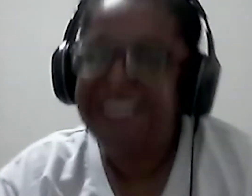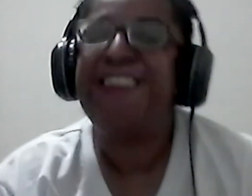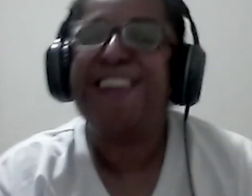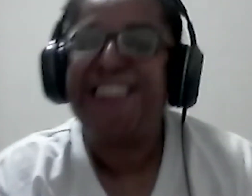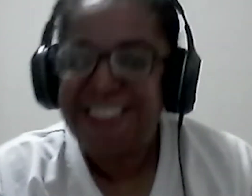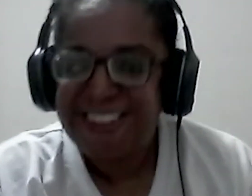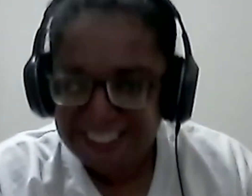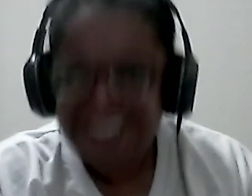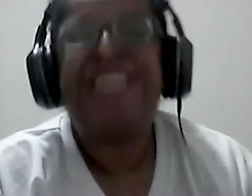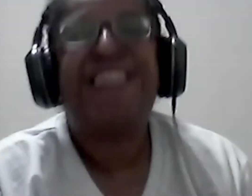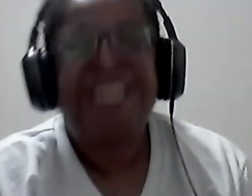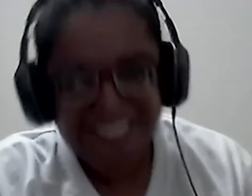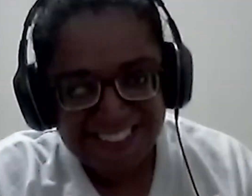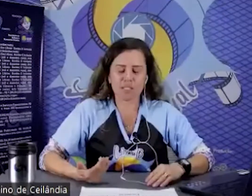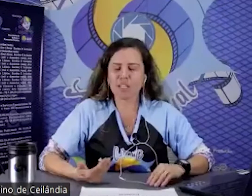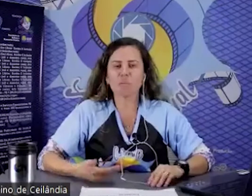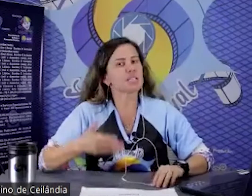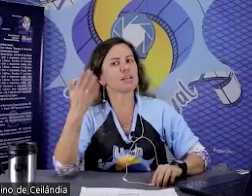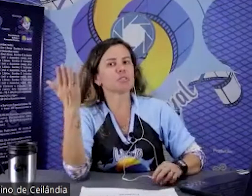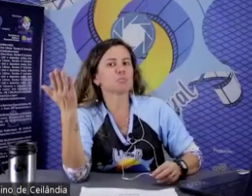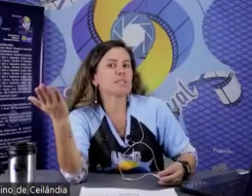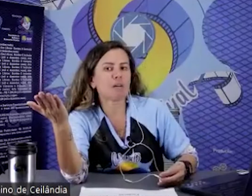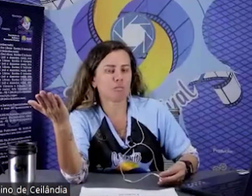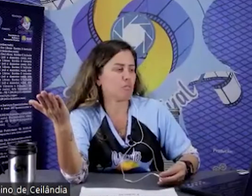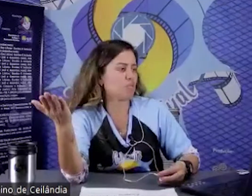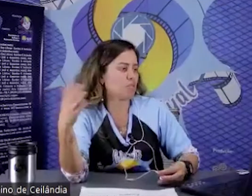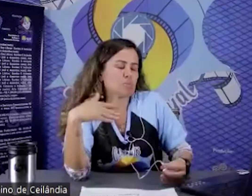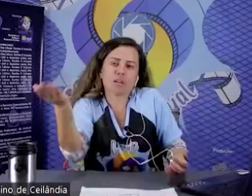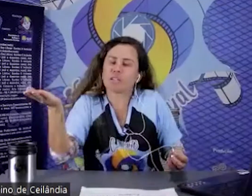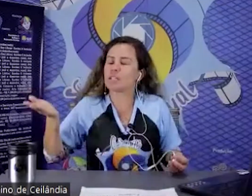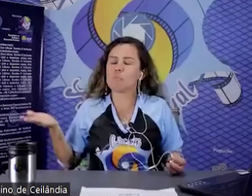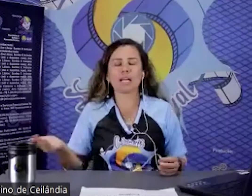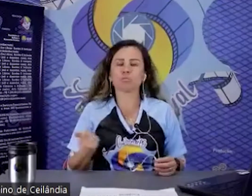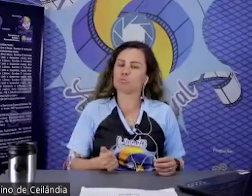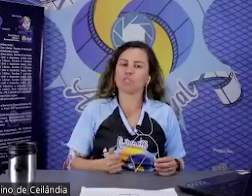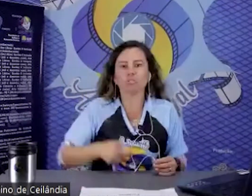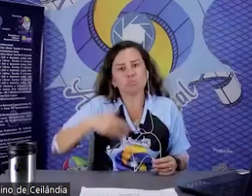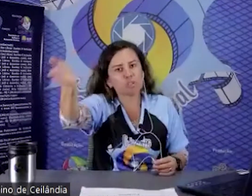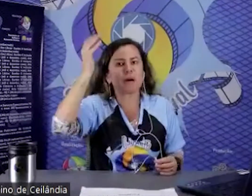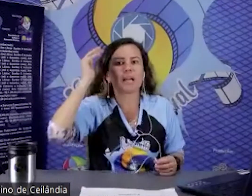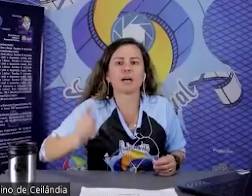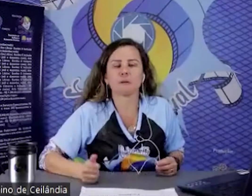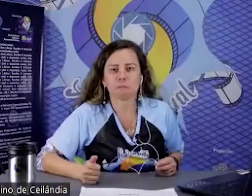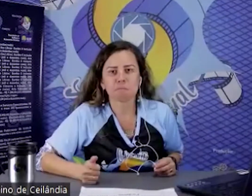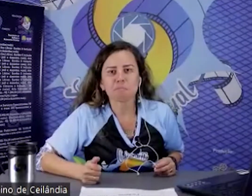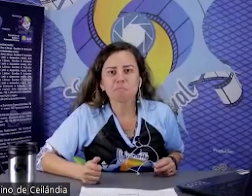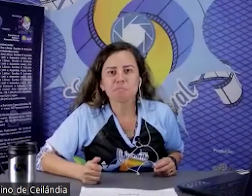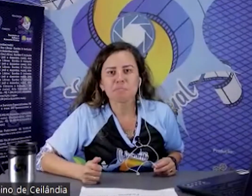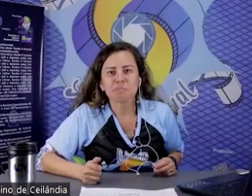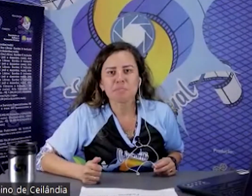não tem, como é. Porque ela disse assim, não, mas lá era um hospital. O hospital tem que trabalhar todo dia, não pode parar. Ai, E